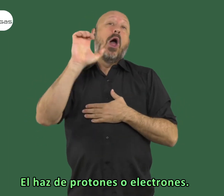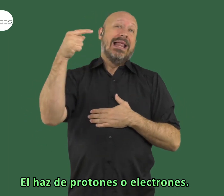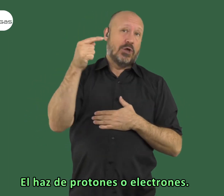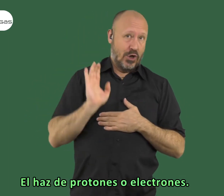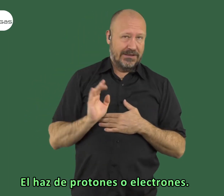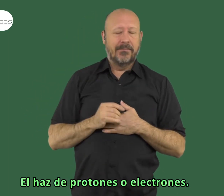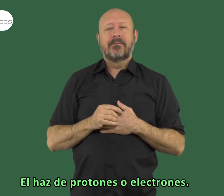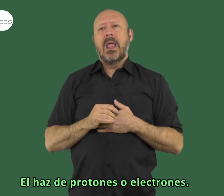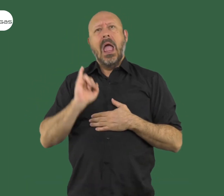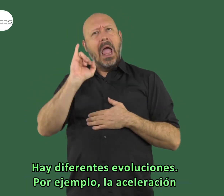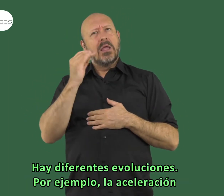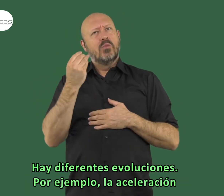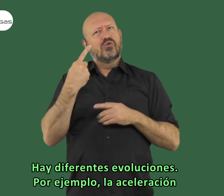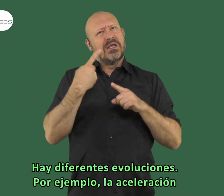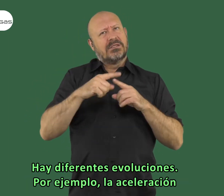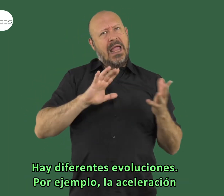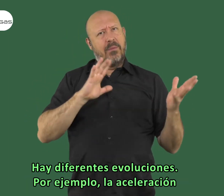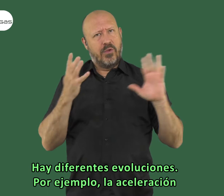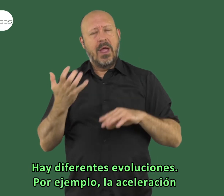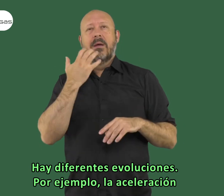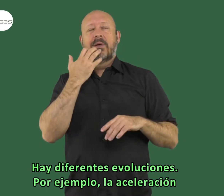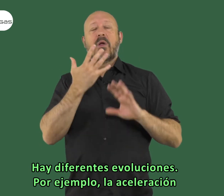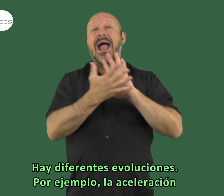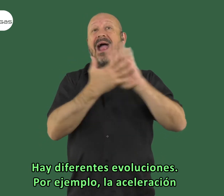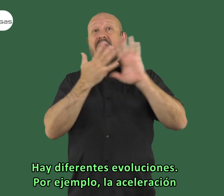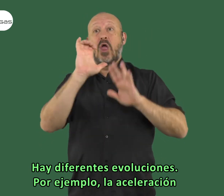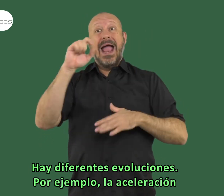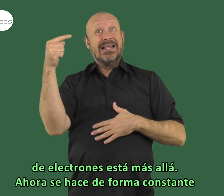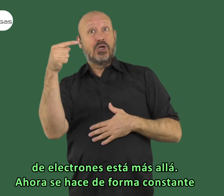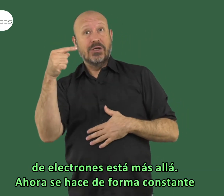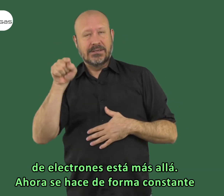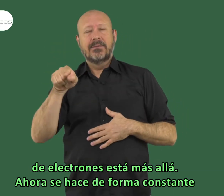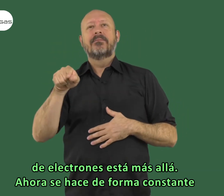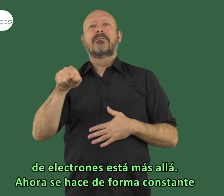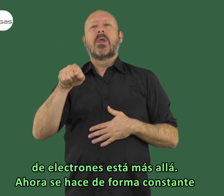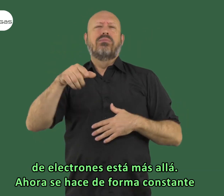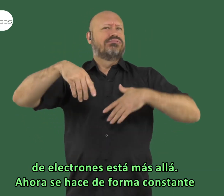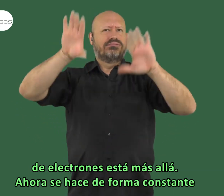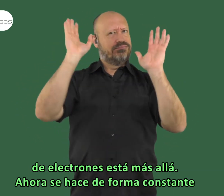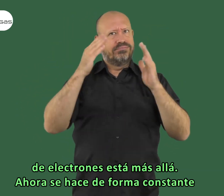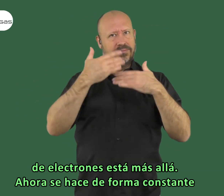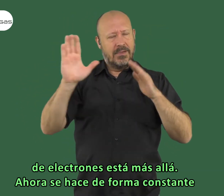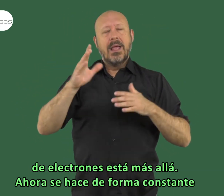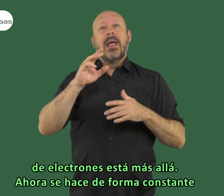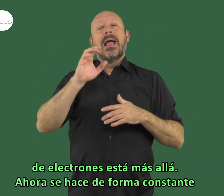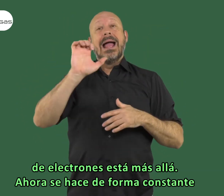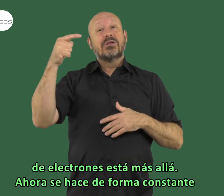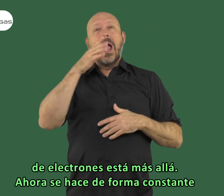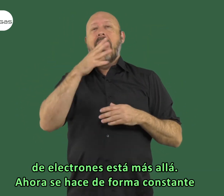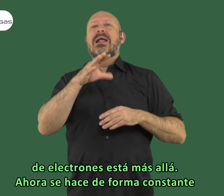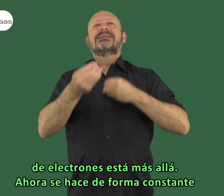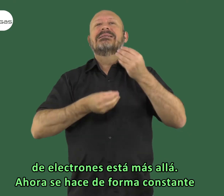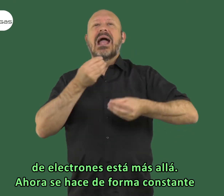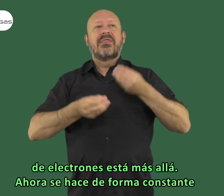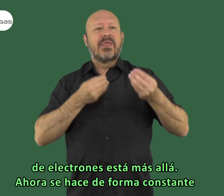protones o de electrones. Hay diferentes evoluciones. Por ejemplo, la aceleración de electrones está más allá. La aceleración